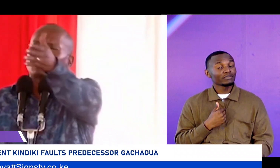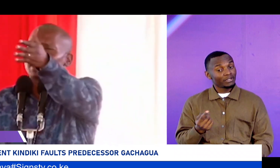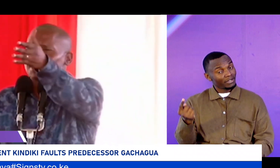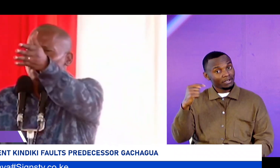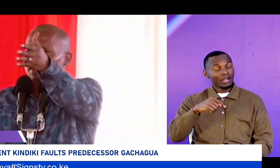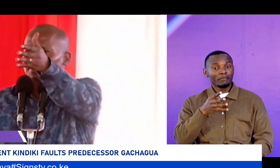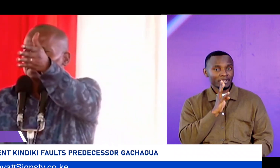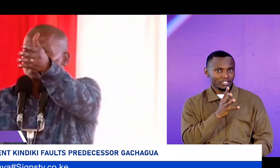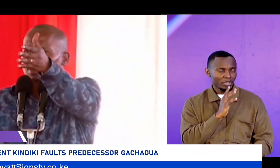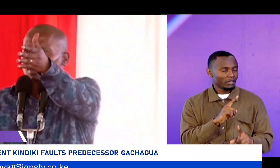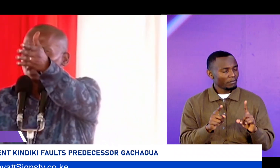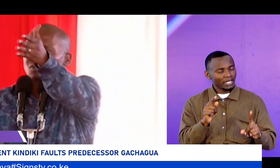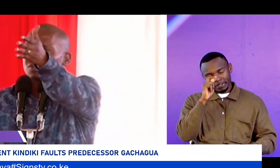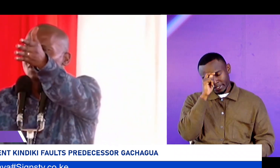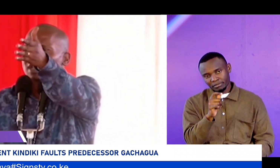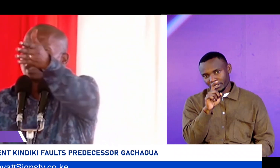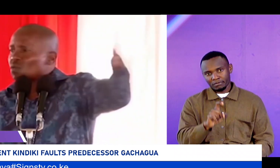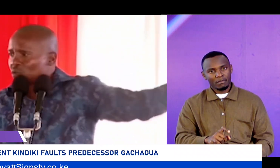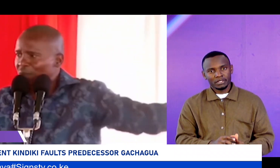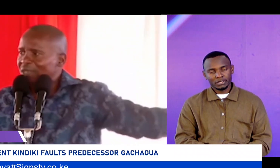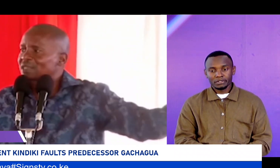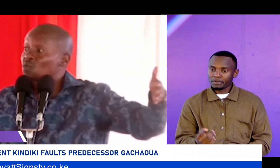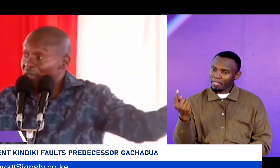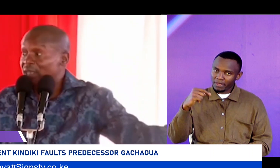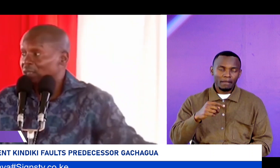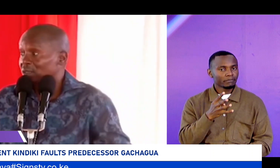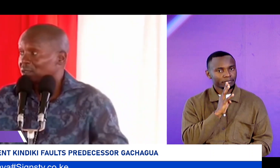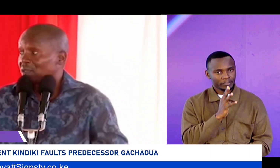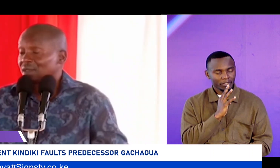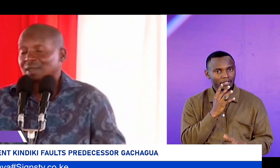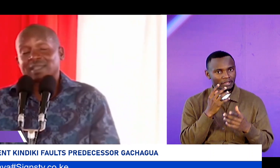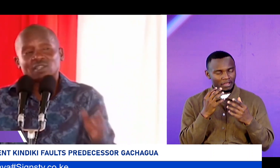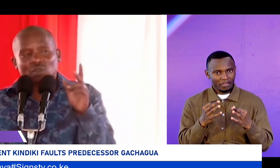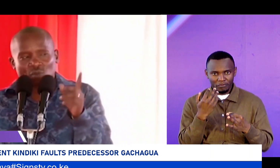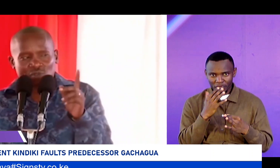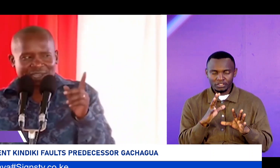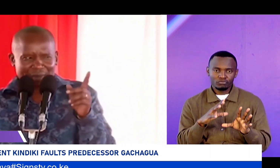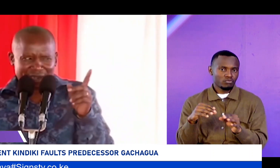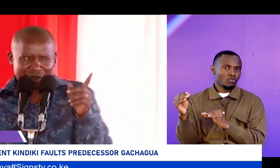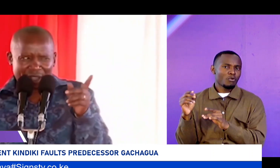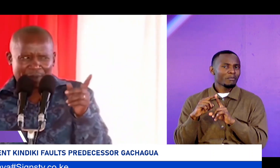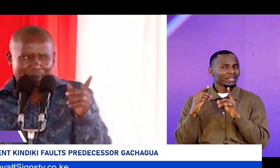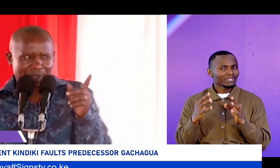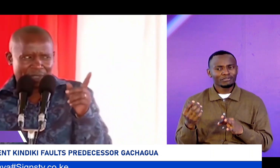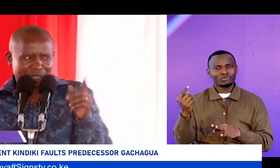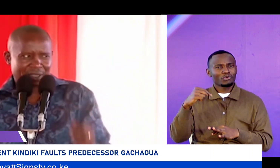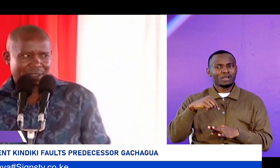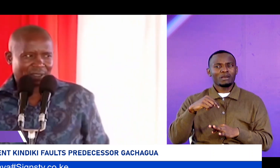na heshima. Wewe ukuja ongea, ukimaliza ukwende. Lakini ukikuja na maneno ya pelepele mingi,